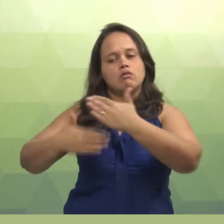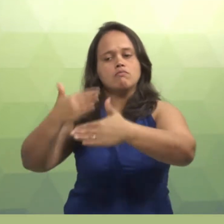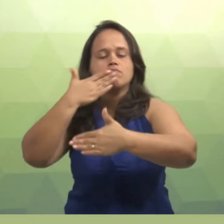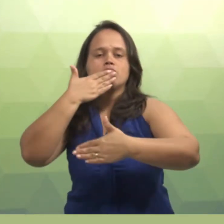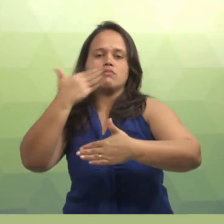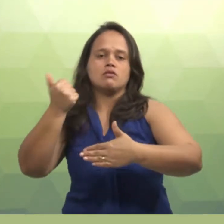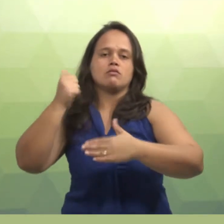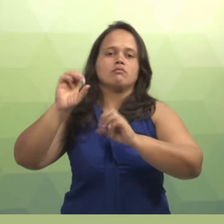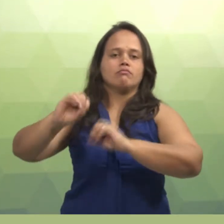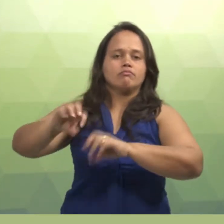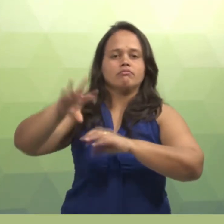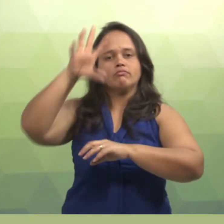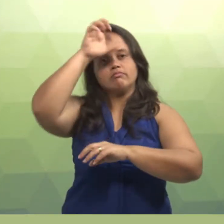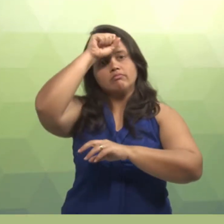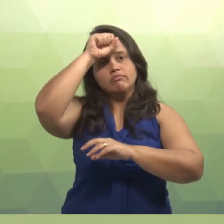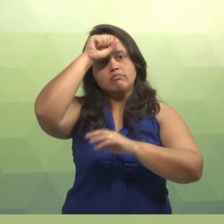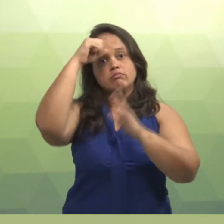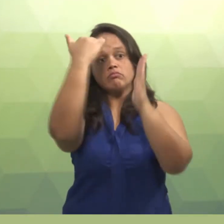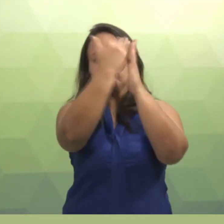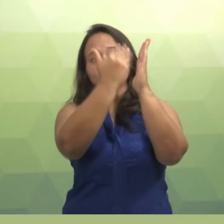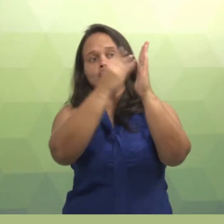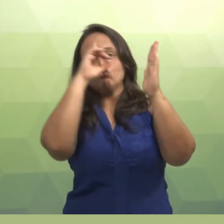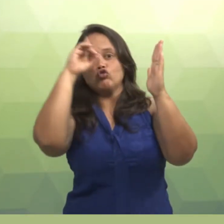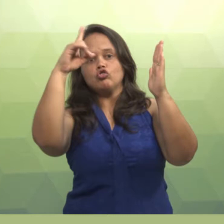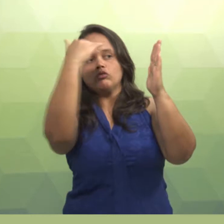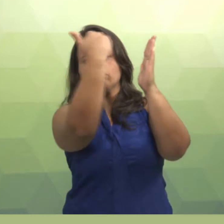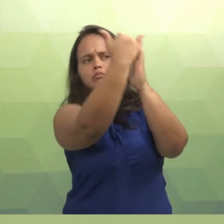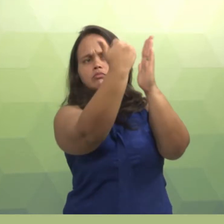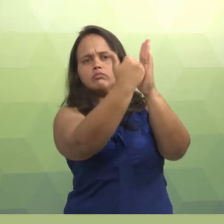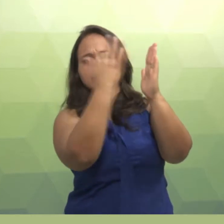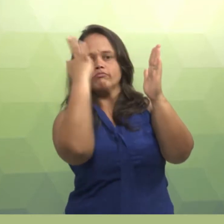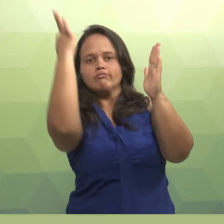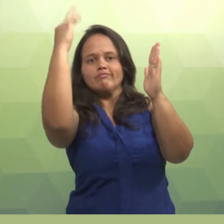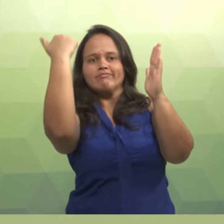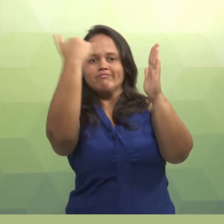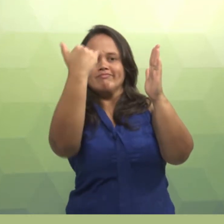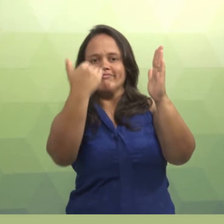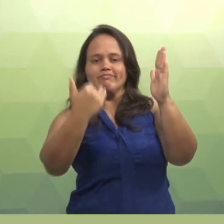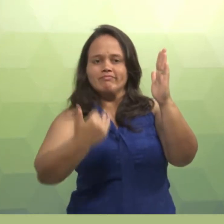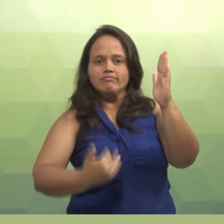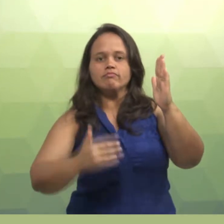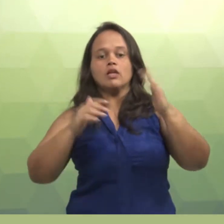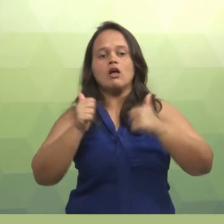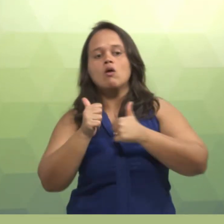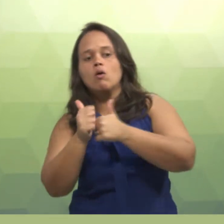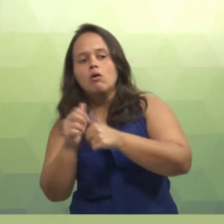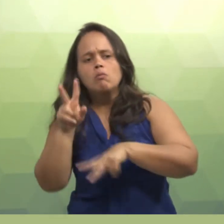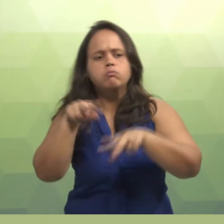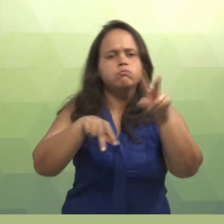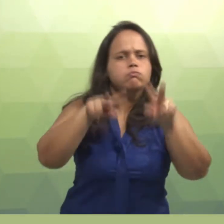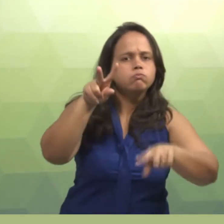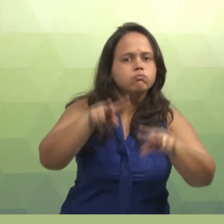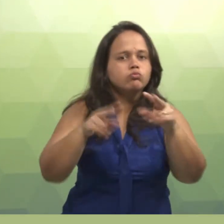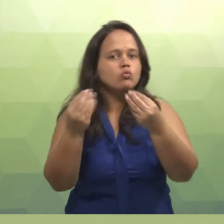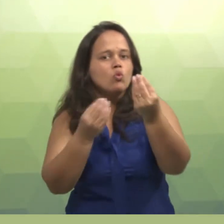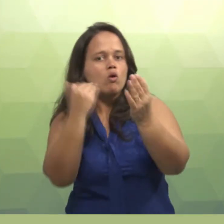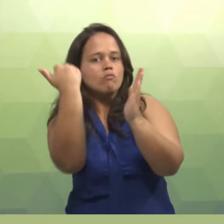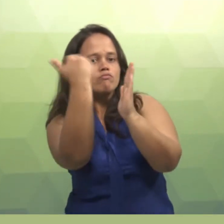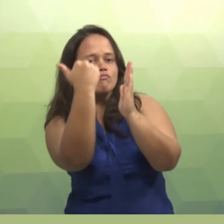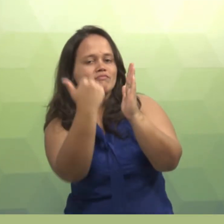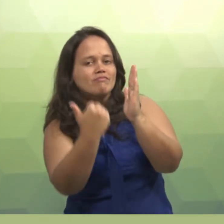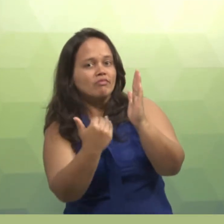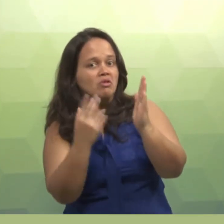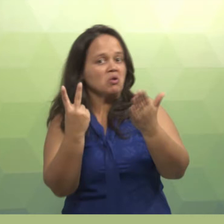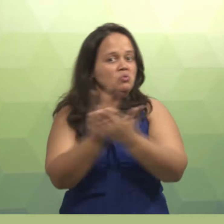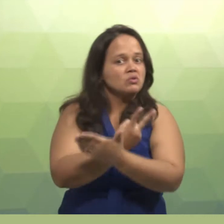e supervisionar o trabalho a partir das alternativas apresentadas. A finalidade primeira dos conselhos de